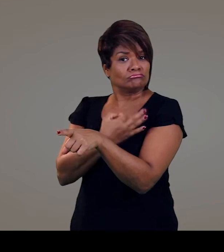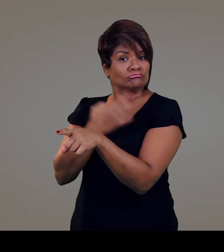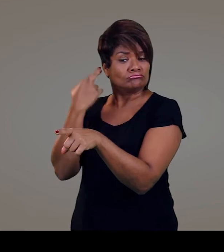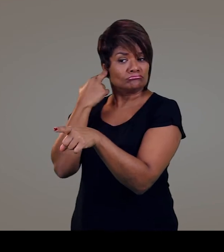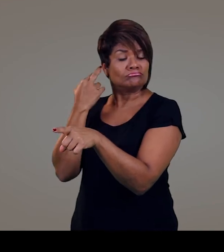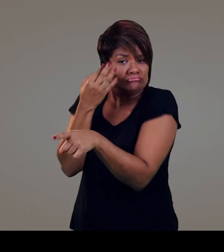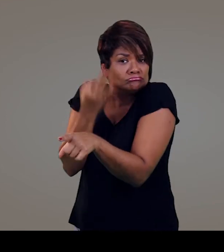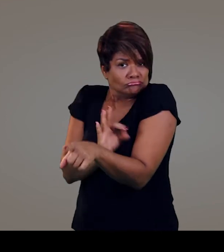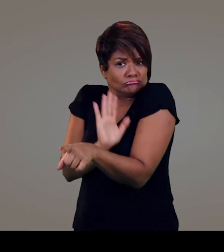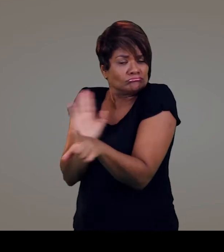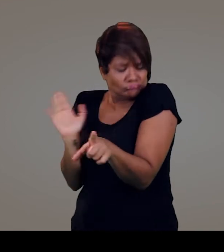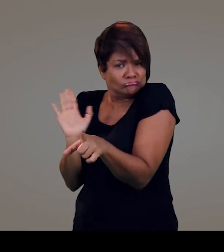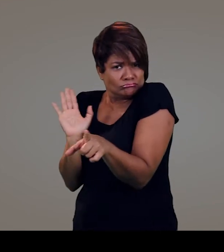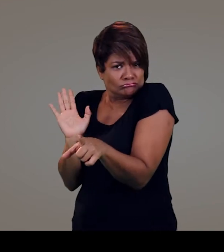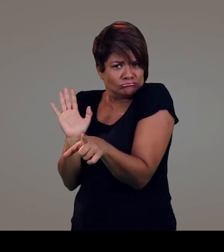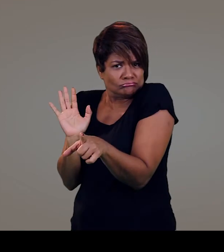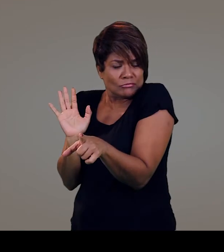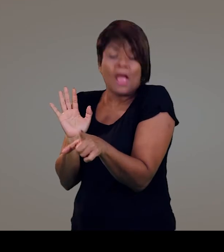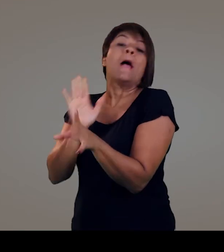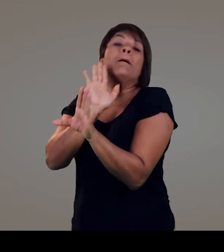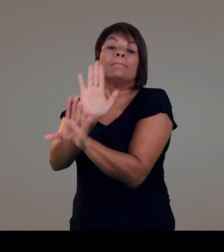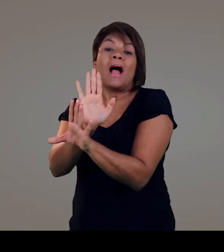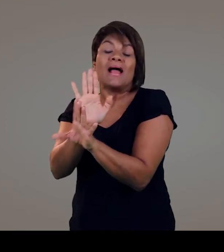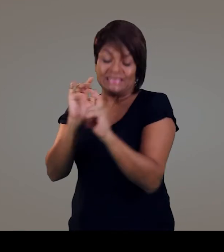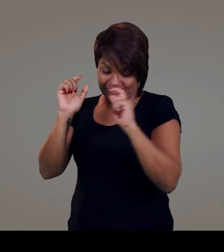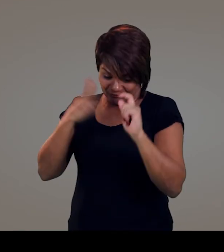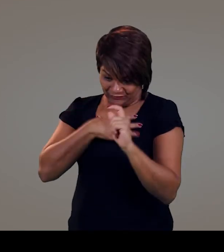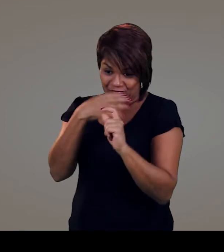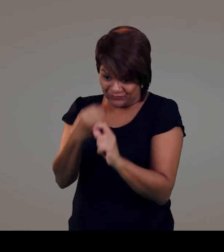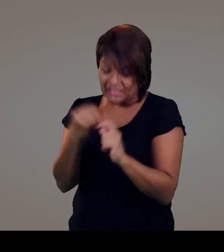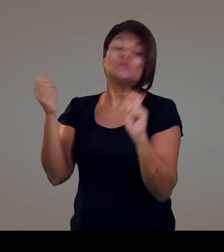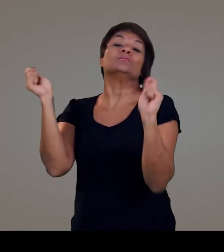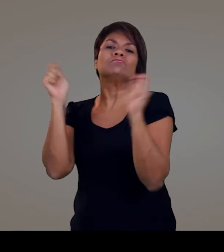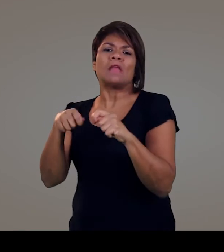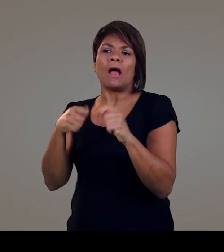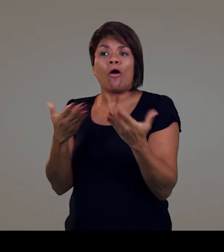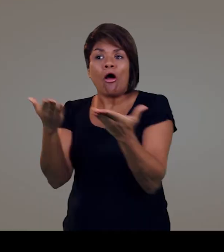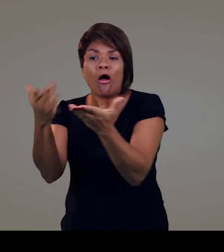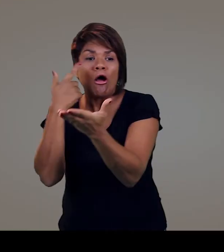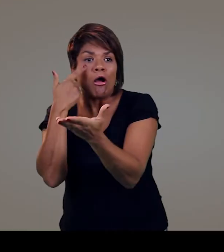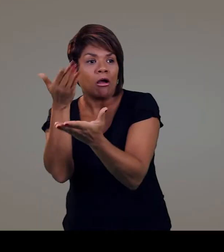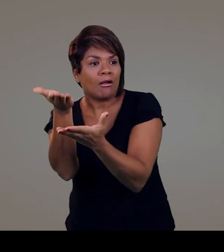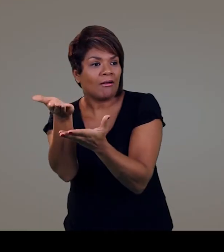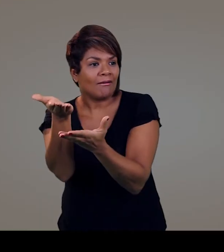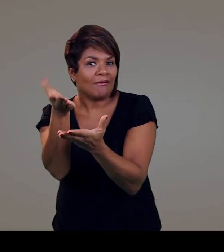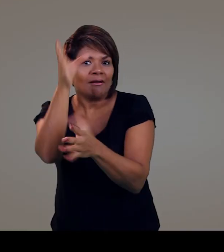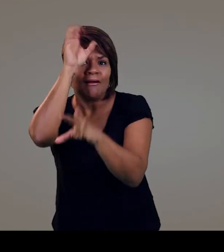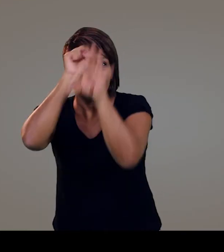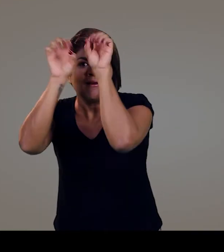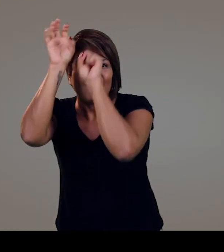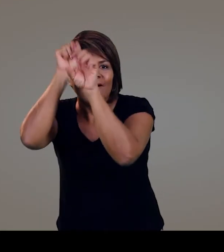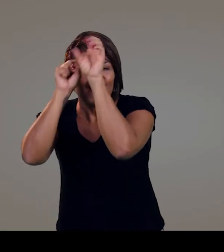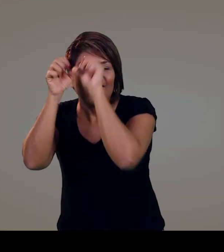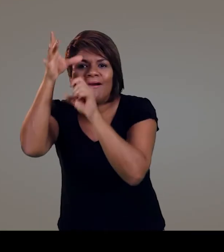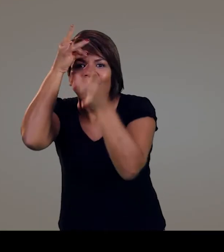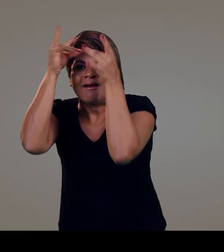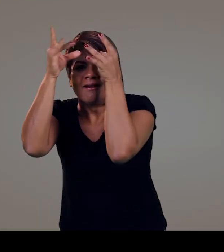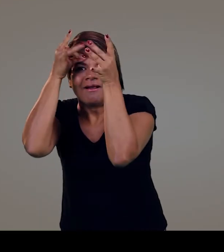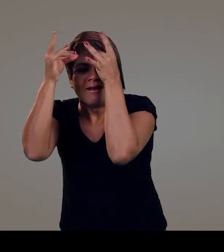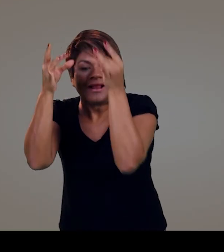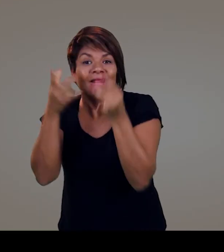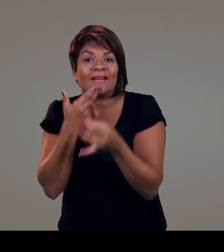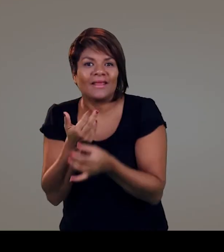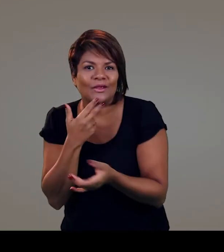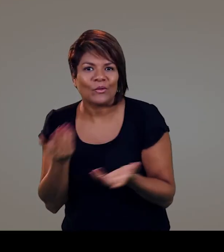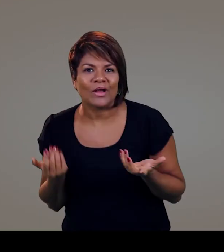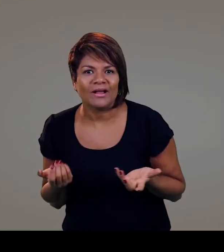fato, né? Mas ele pode adquirir uma língua, ele pode crescer,